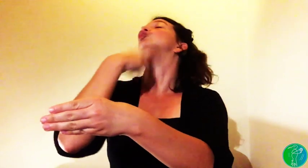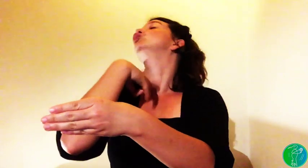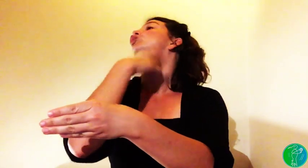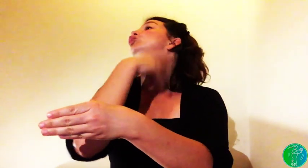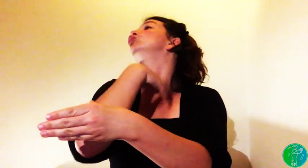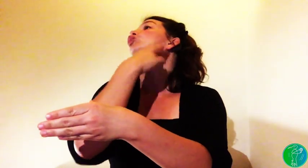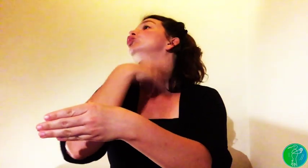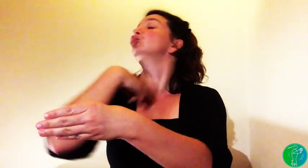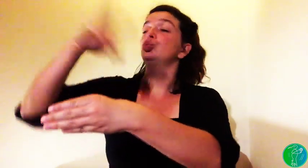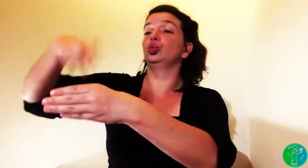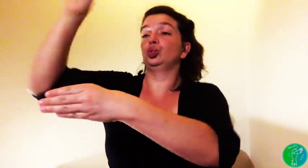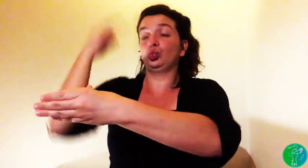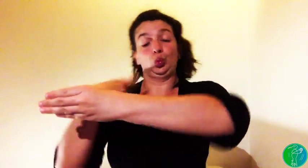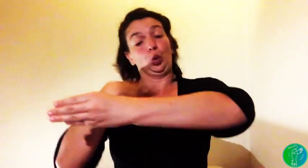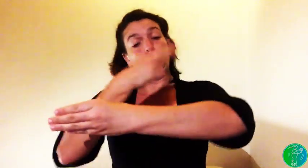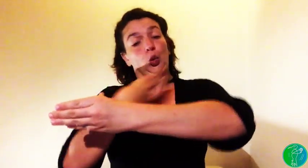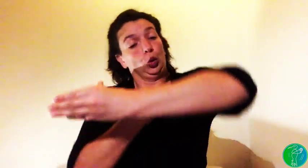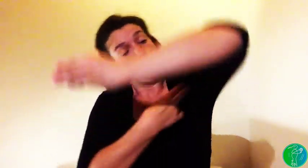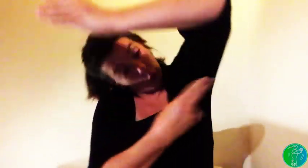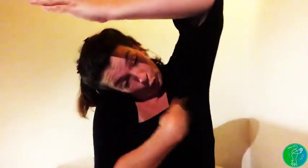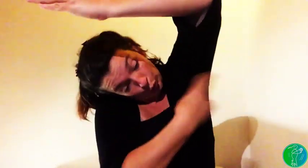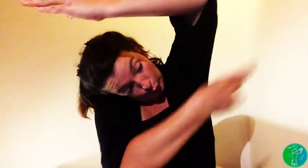s'en barbouilla le corps.